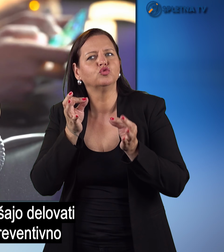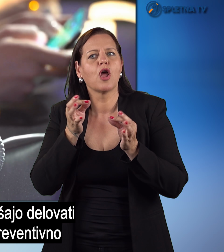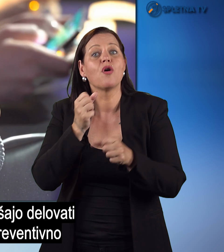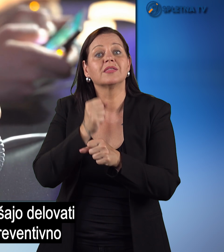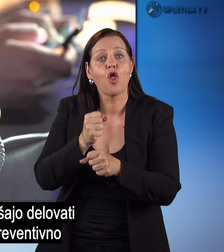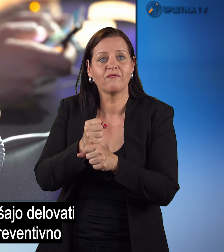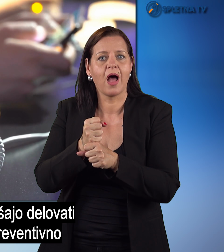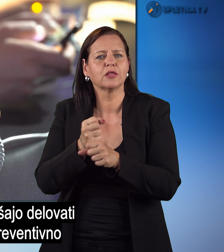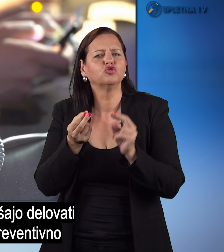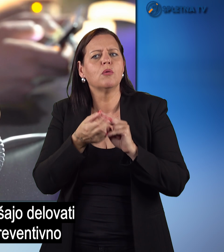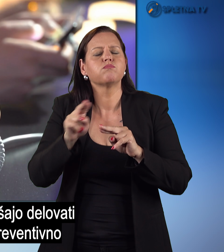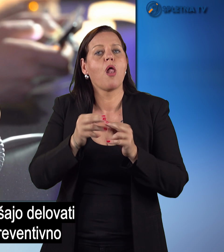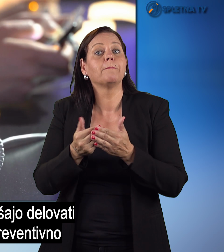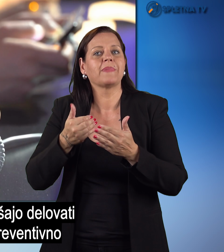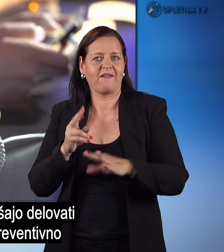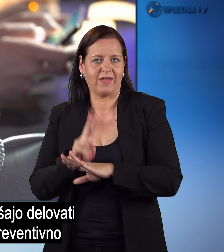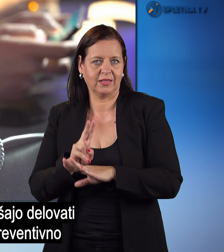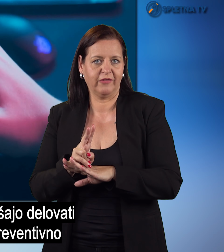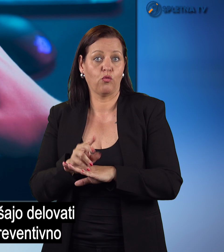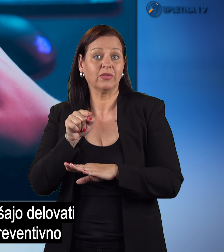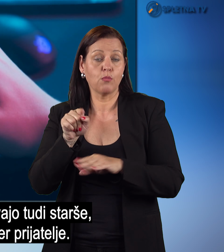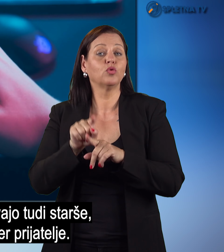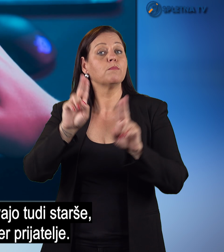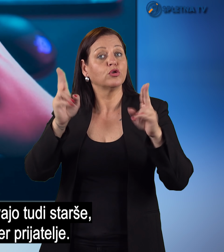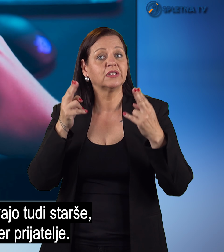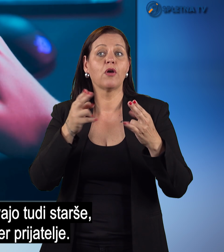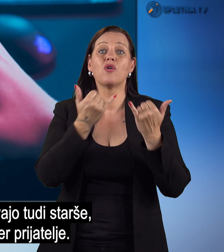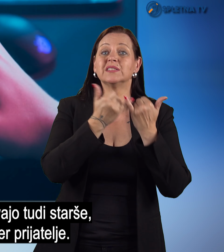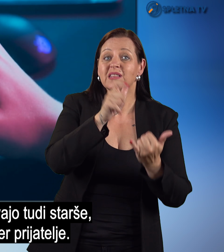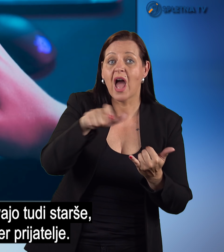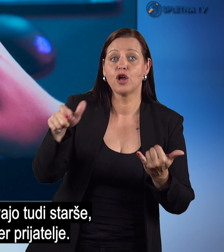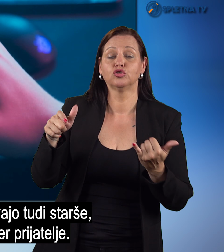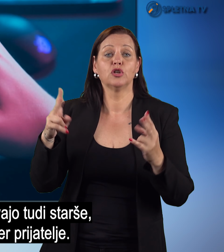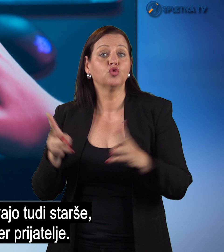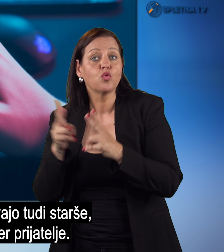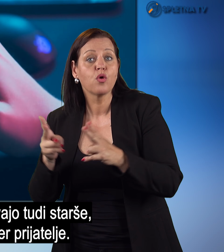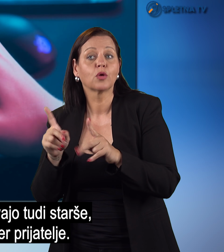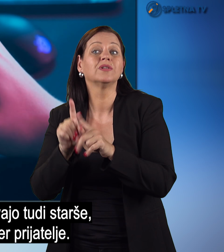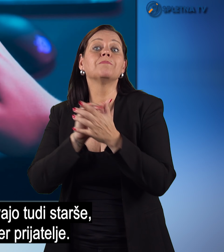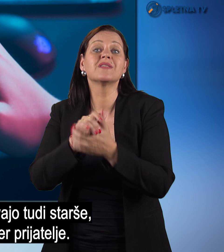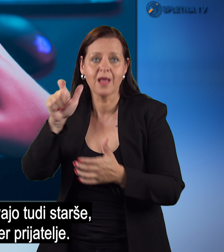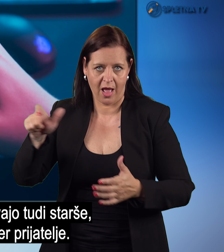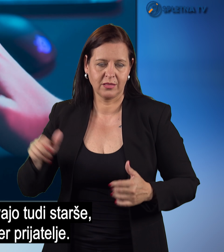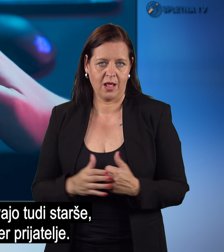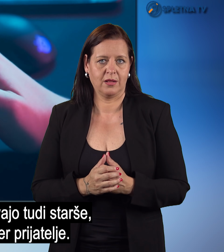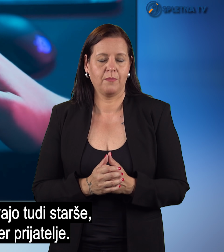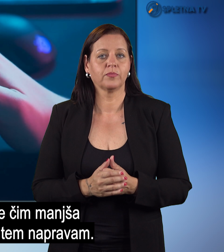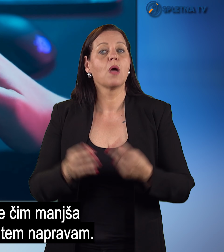Sami poskušajo delovati čim bolj preventivno in k temu pozivajo tudi starše, sorodnike ter